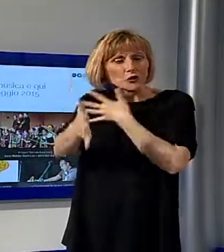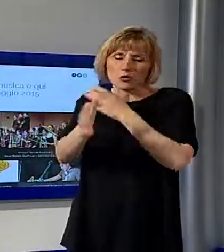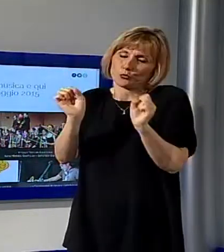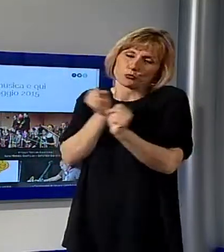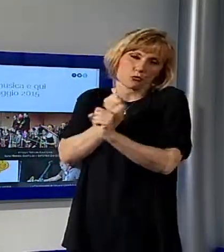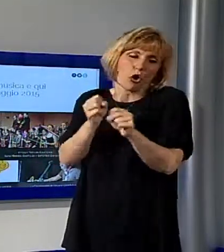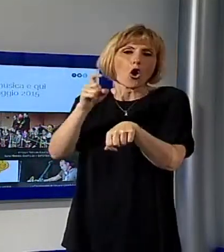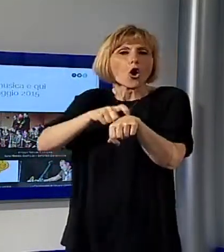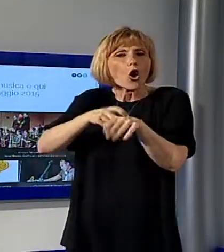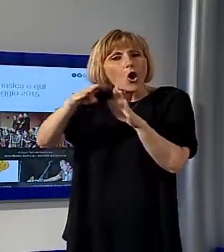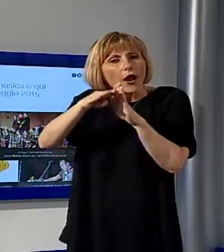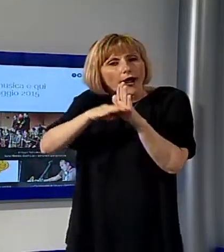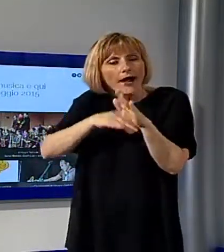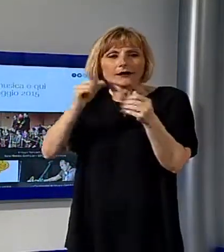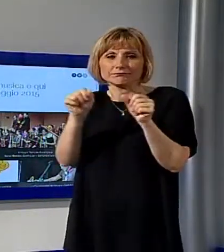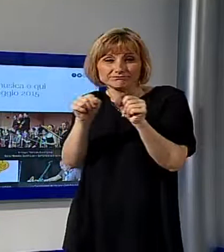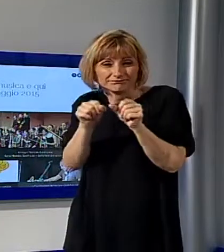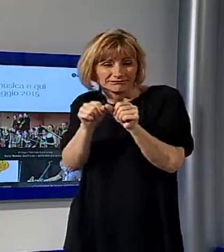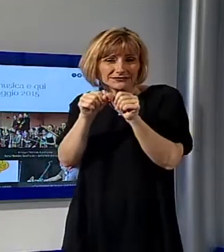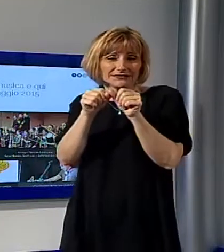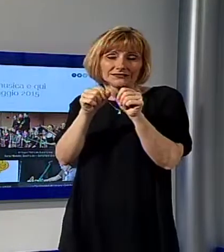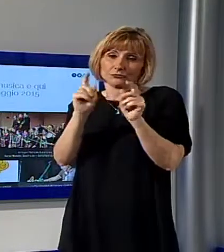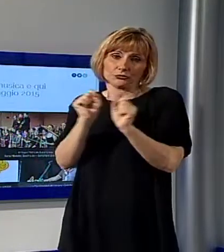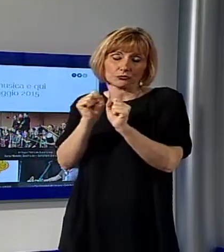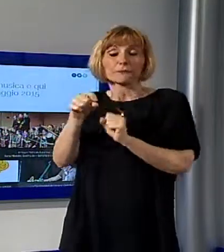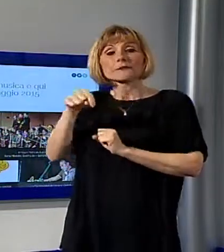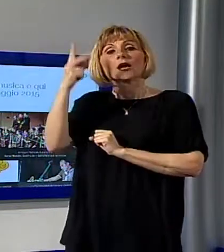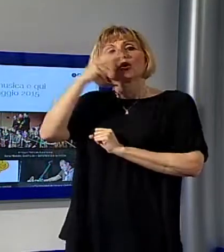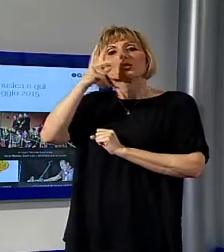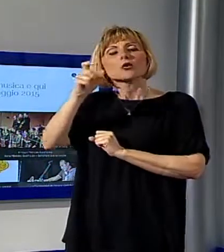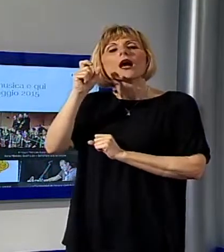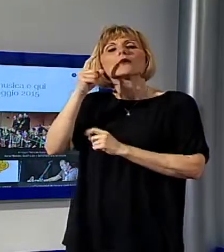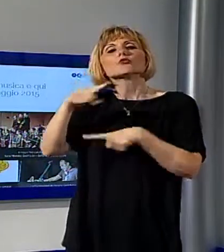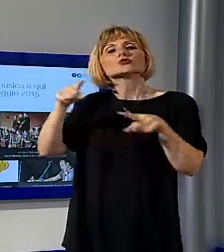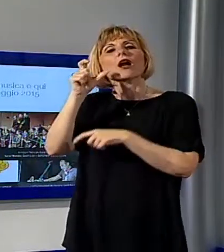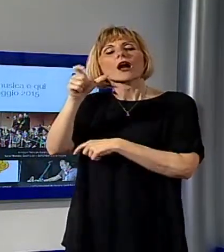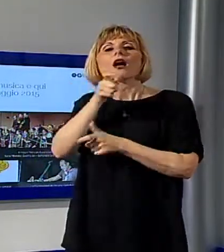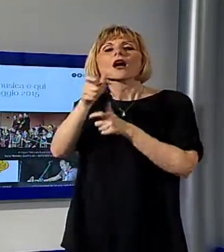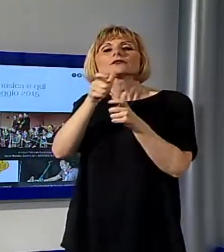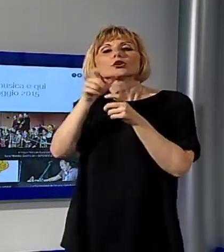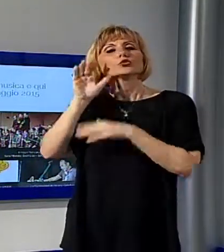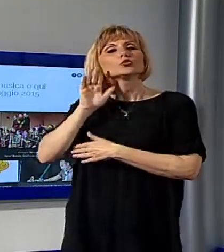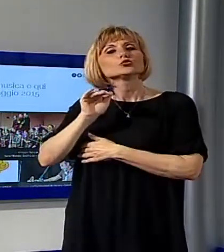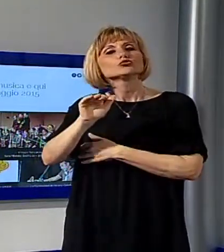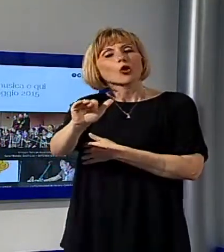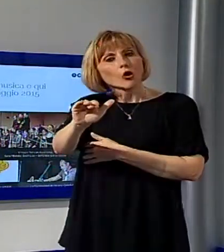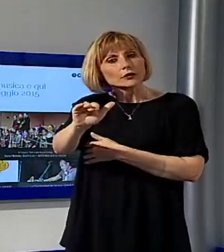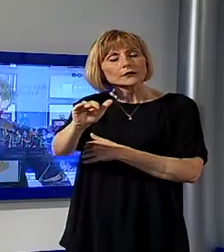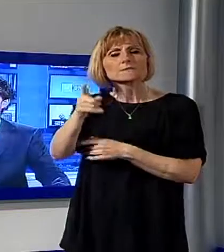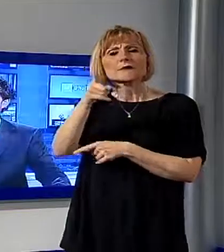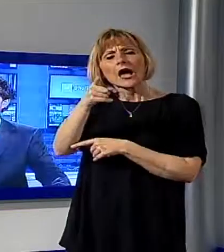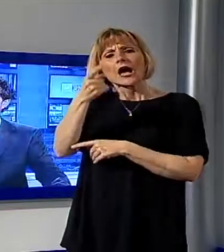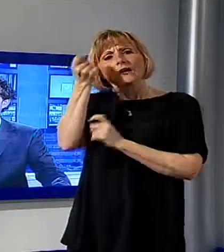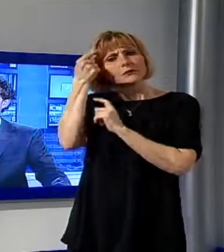e tutti gli orari. Senta, a Lucca di musica classica se ne parla tutti i giorni. Come vi è venuta in mente